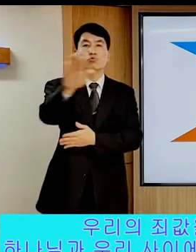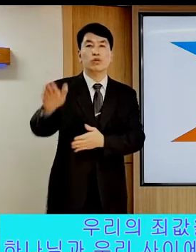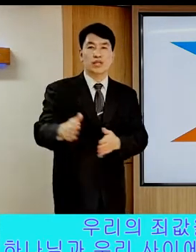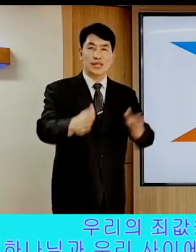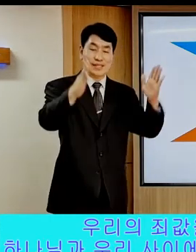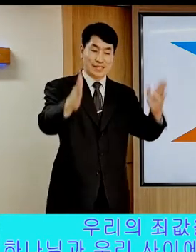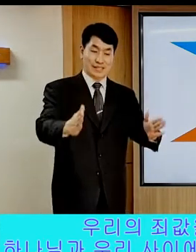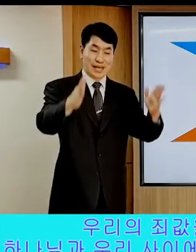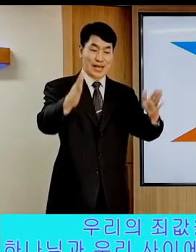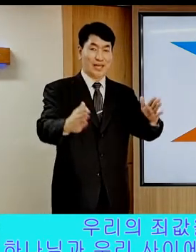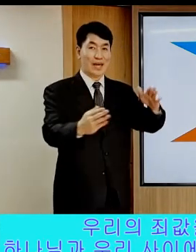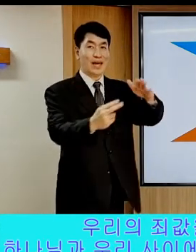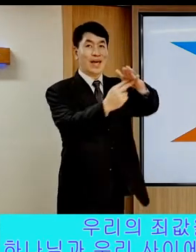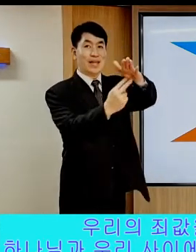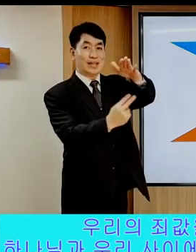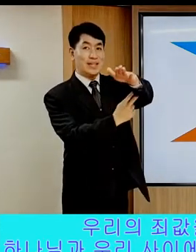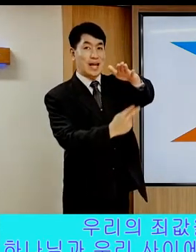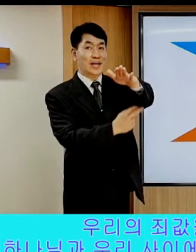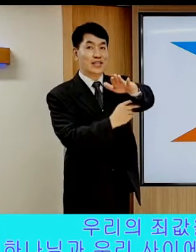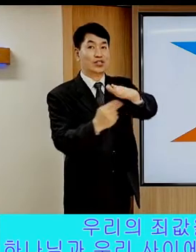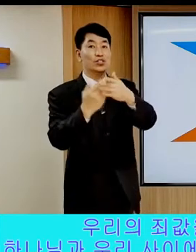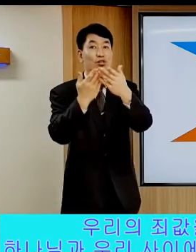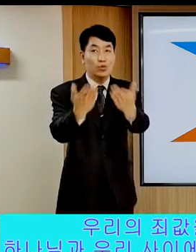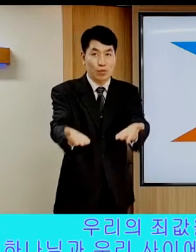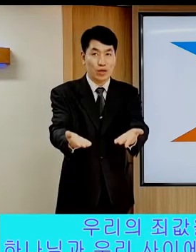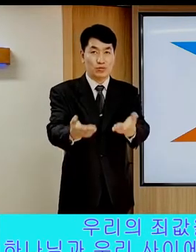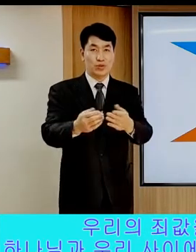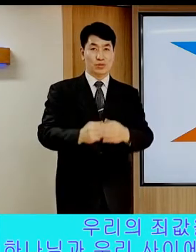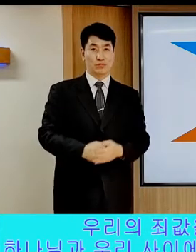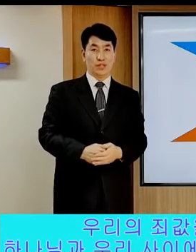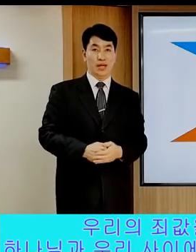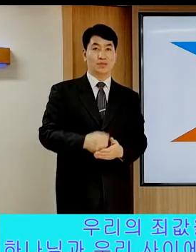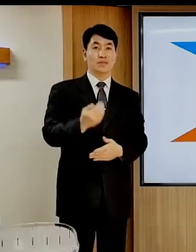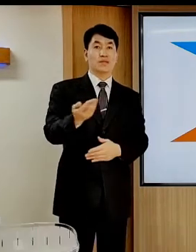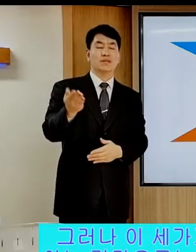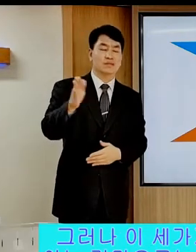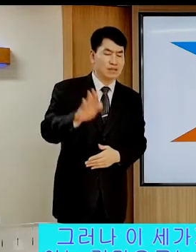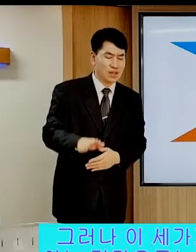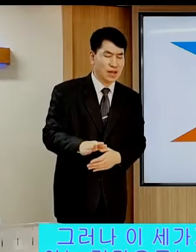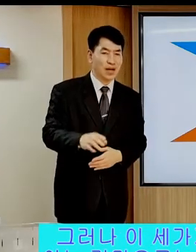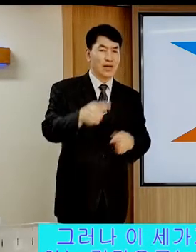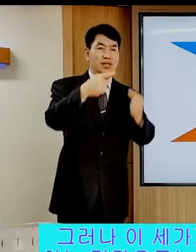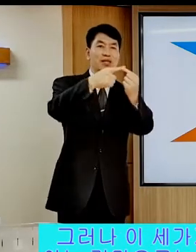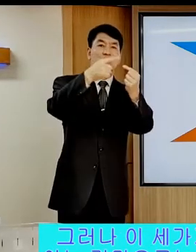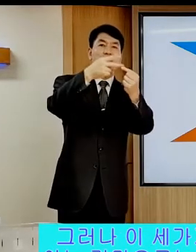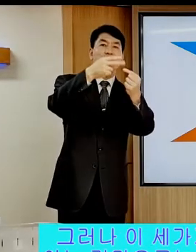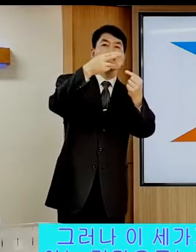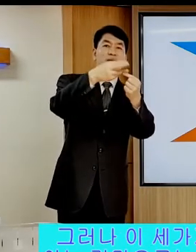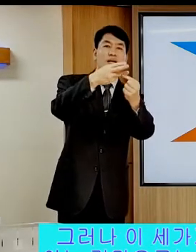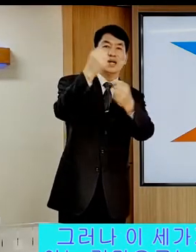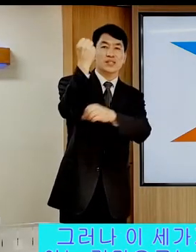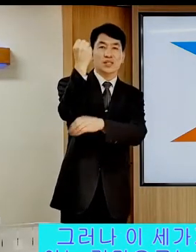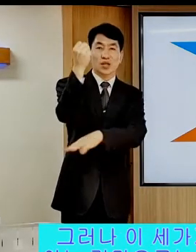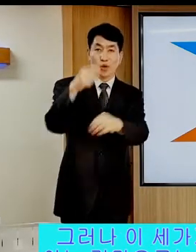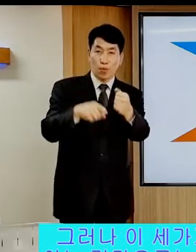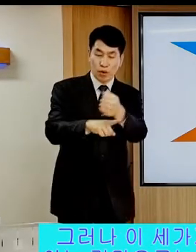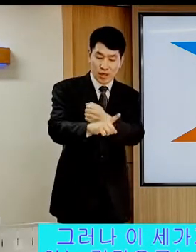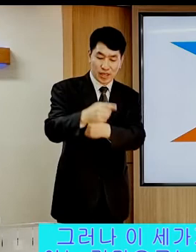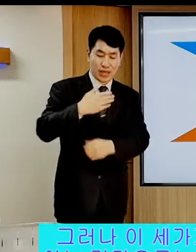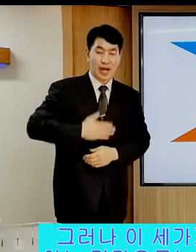우리 사이에 다리를 놓아 주셨습니다. 그러나 이 세 가지 원리